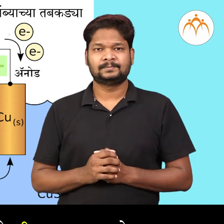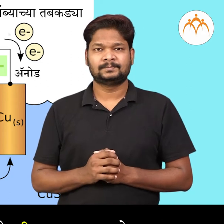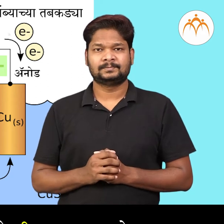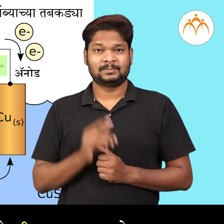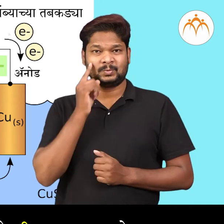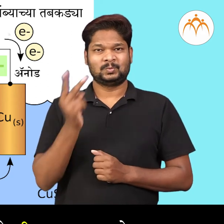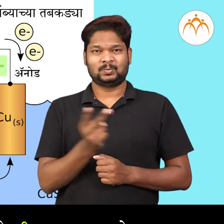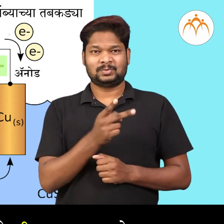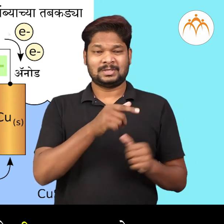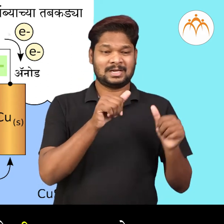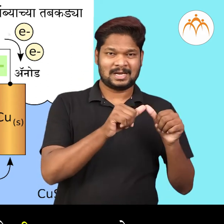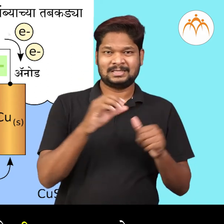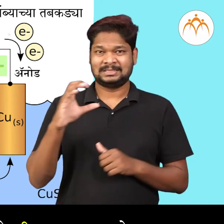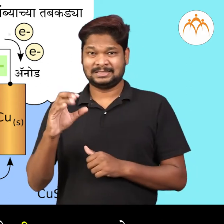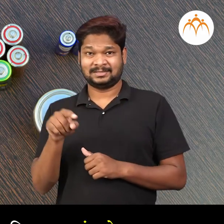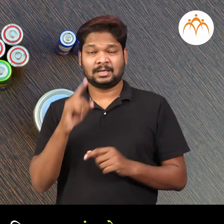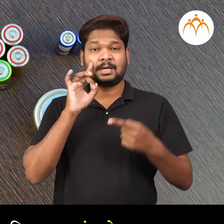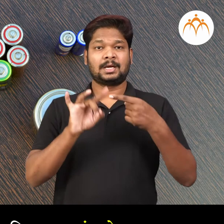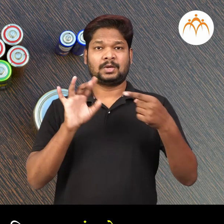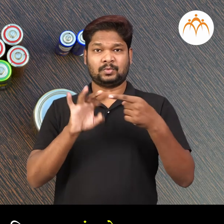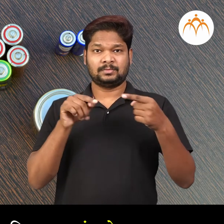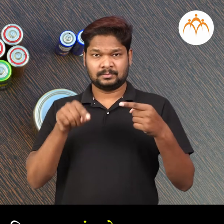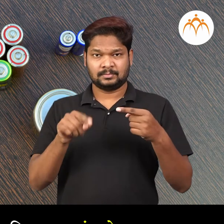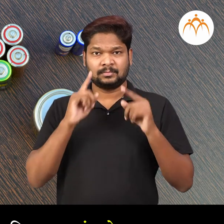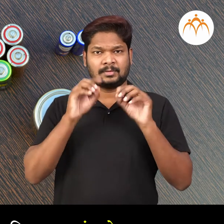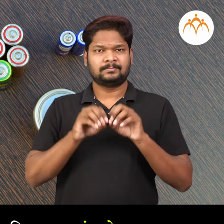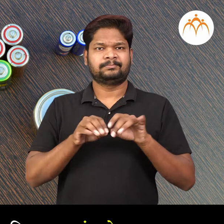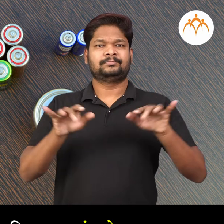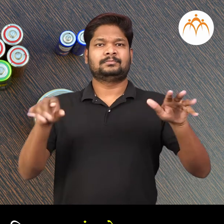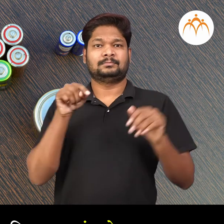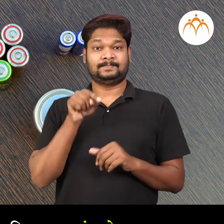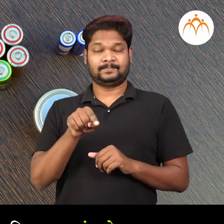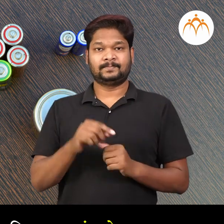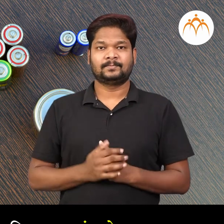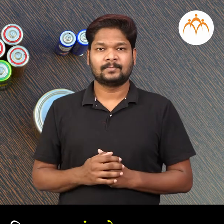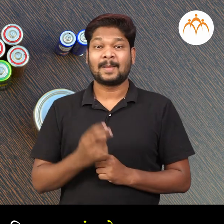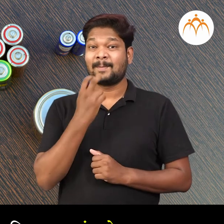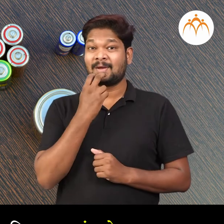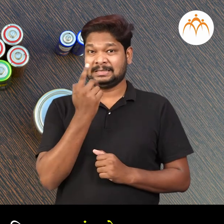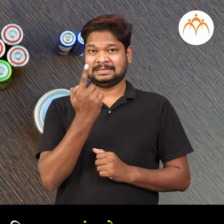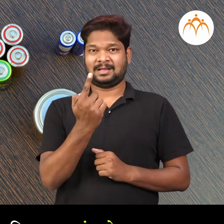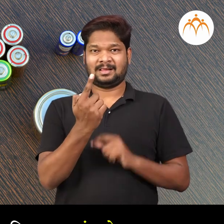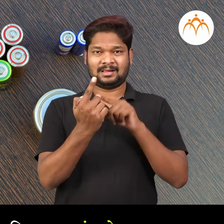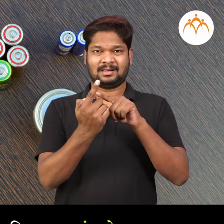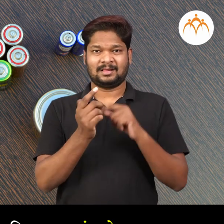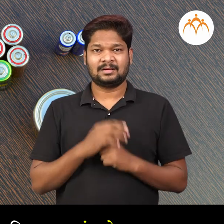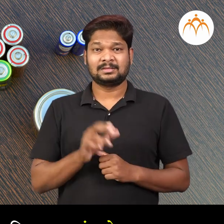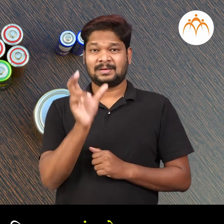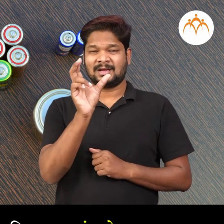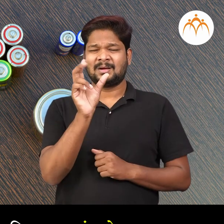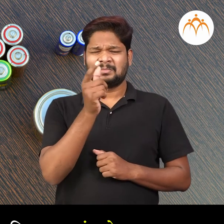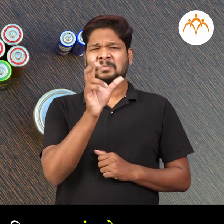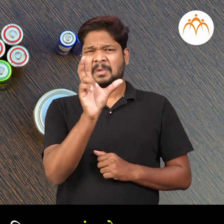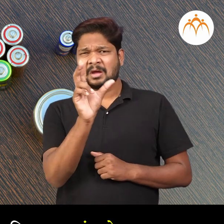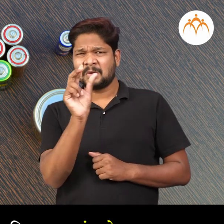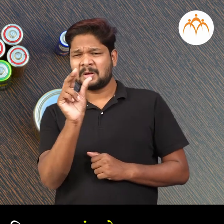वीएस हंसते विद्युत घाट अनेक प्रकारा मध्य आणि